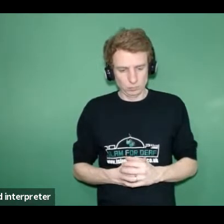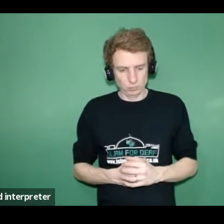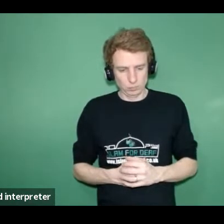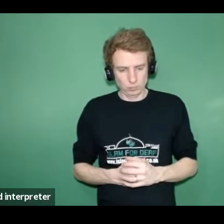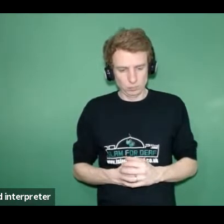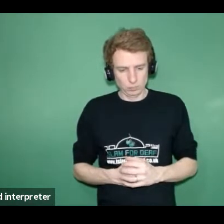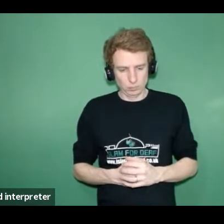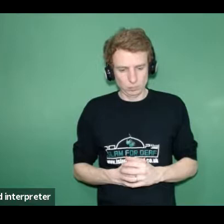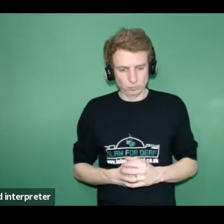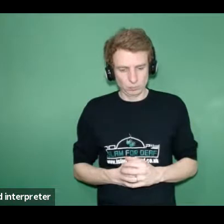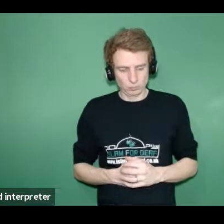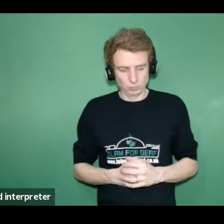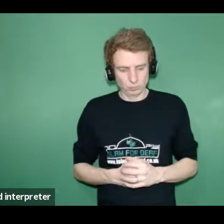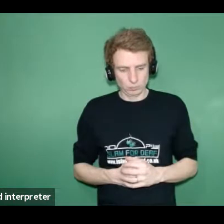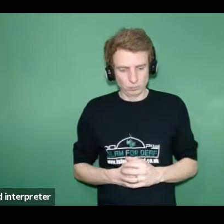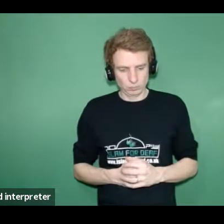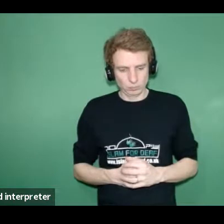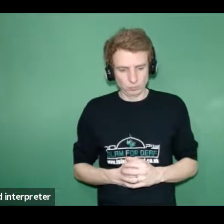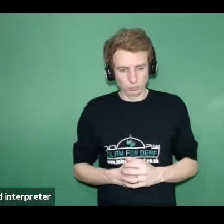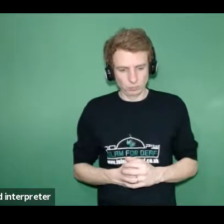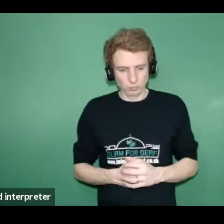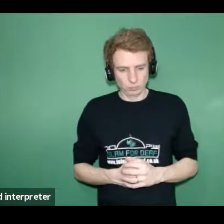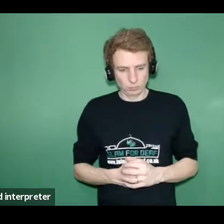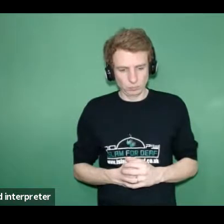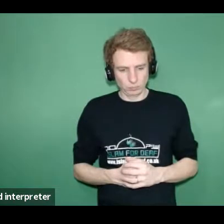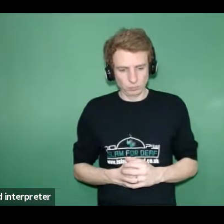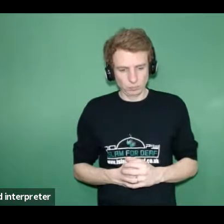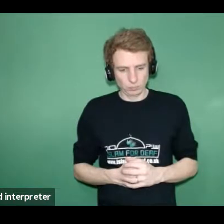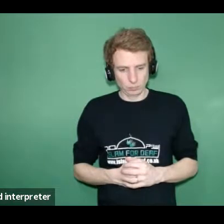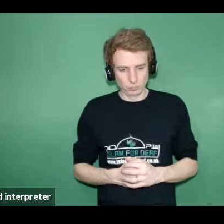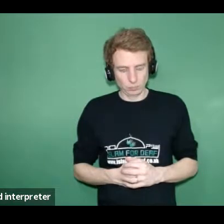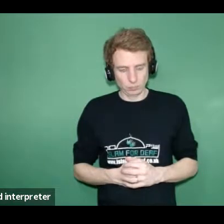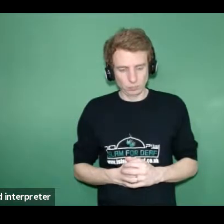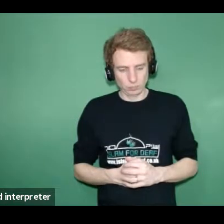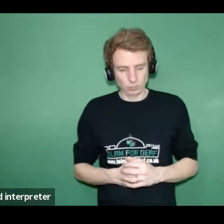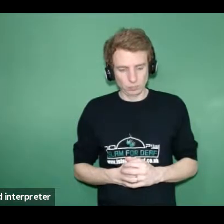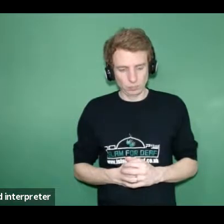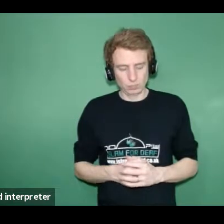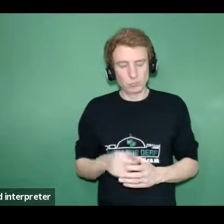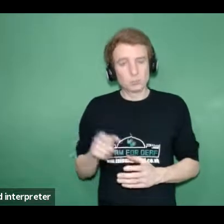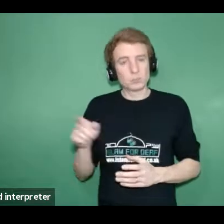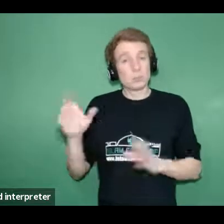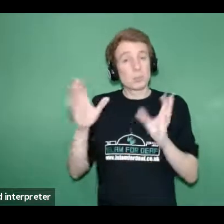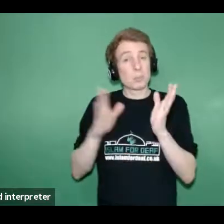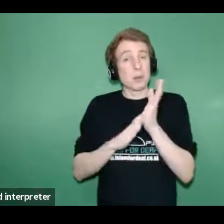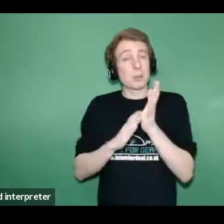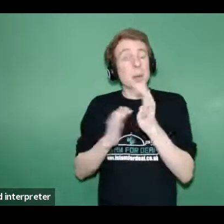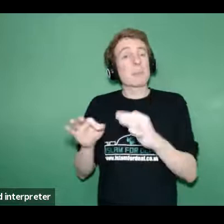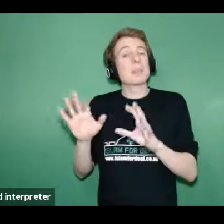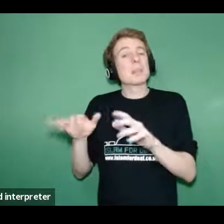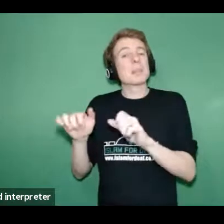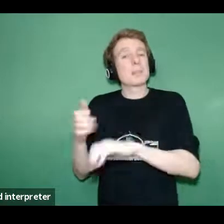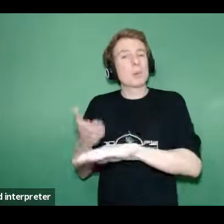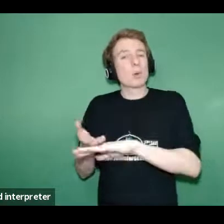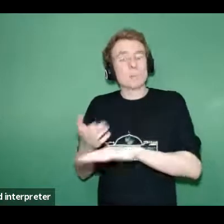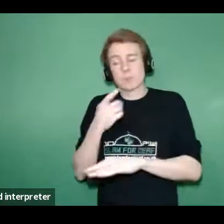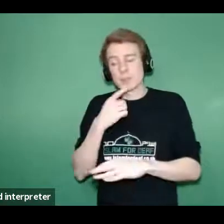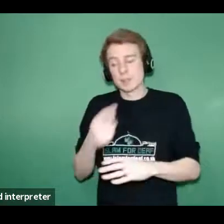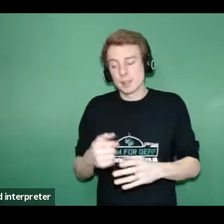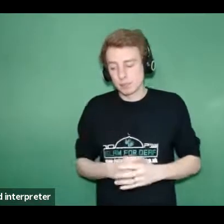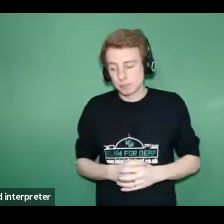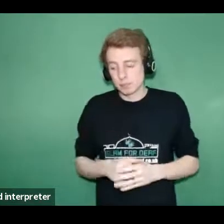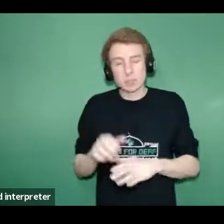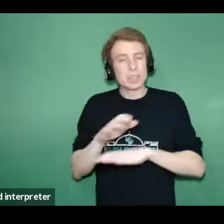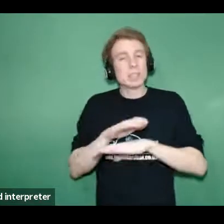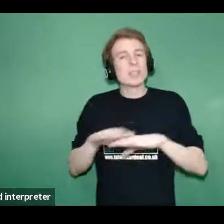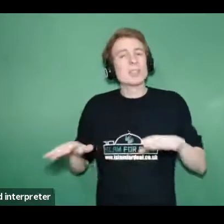من الله حق الحياء. He said, it's not what you are referring to and it's not what you mean. However, to